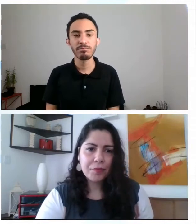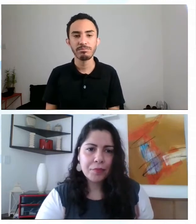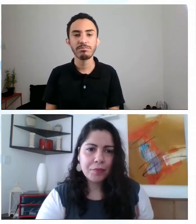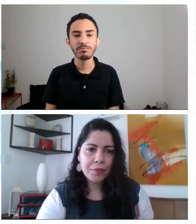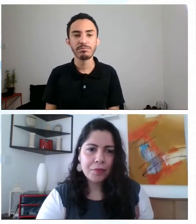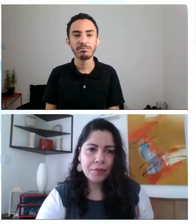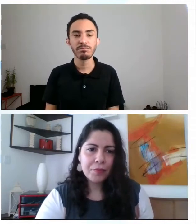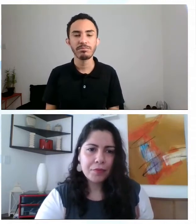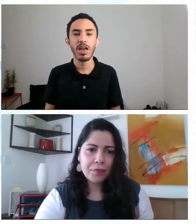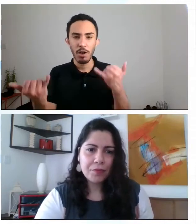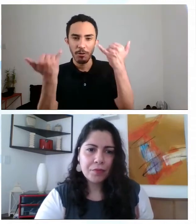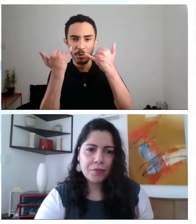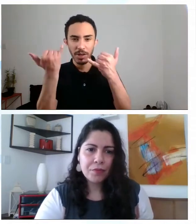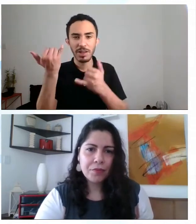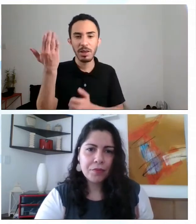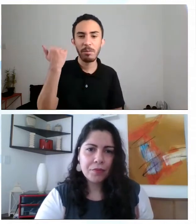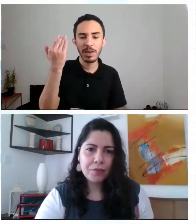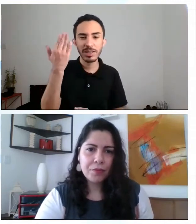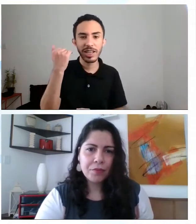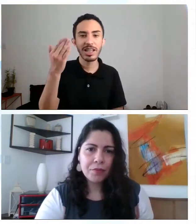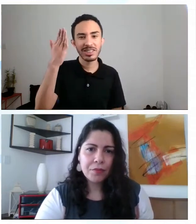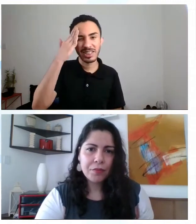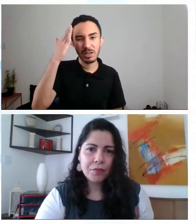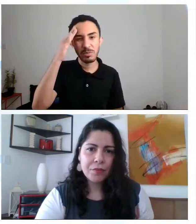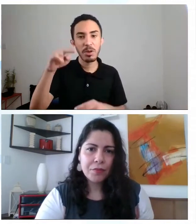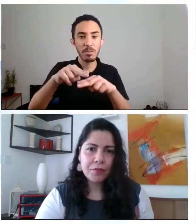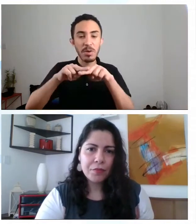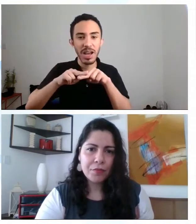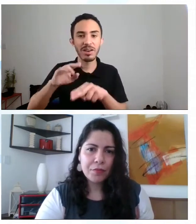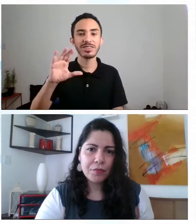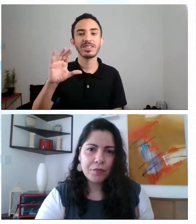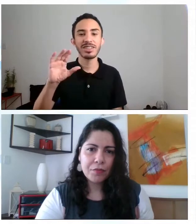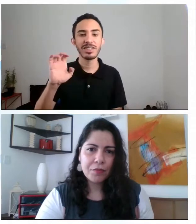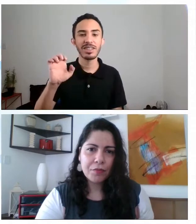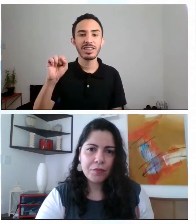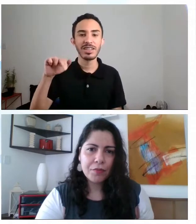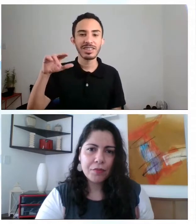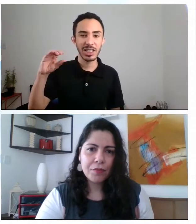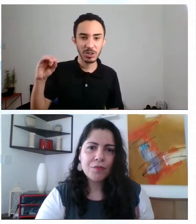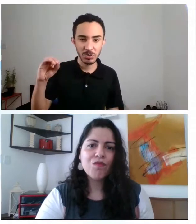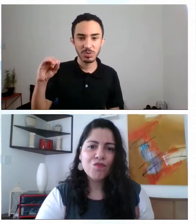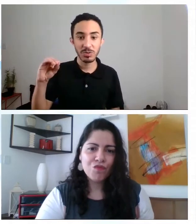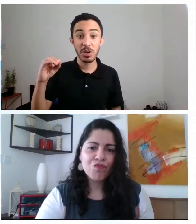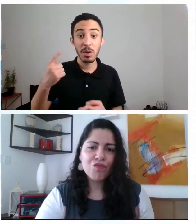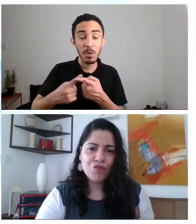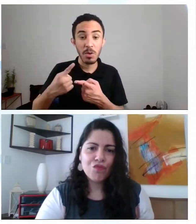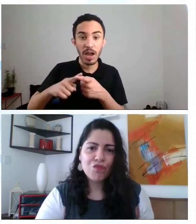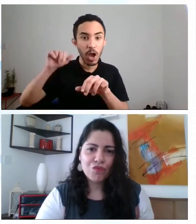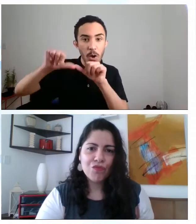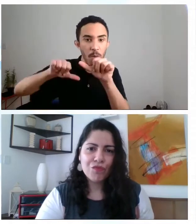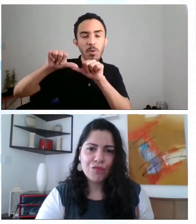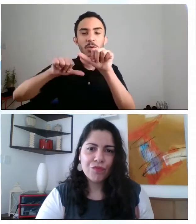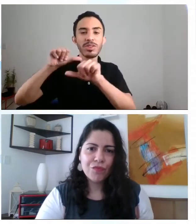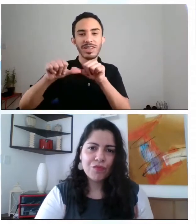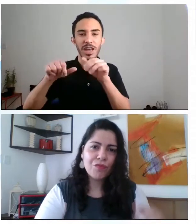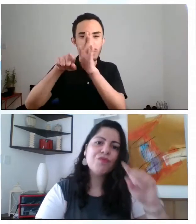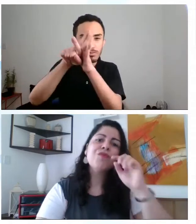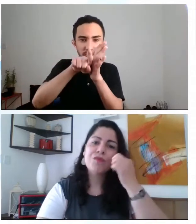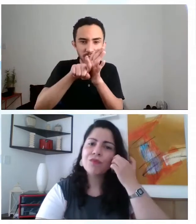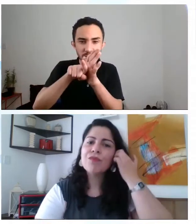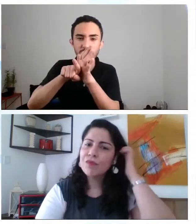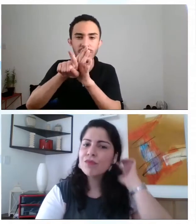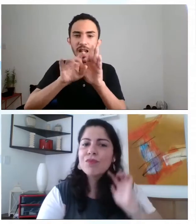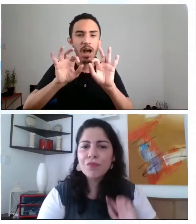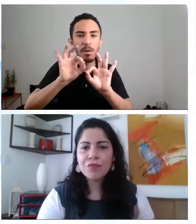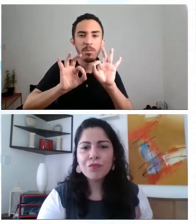informação que a gente costumava obter pelo censo, né? Mas aí, com a questão dessa modificação dessa forma de pesquisa